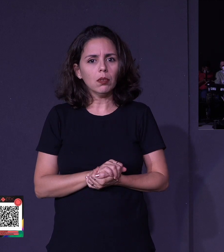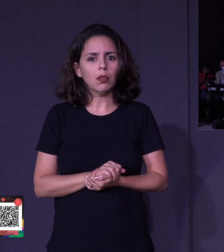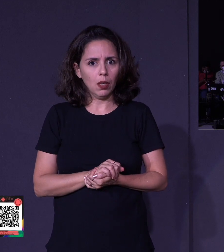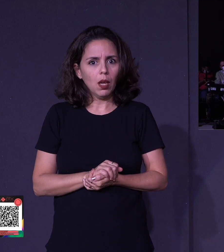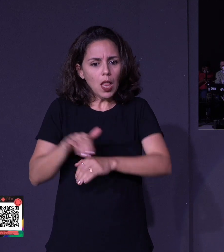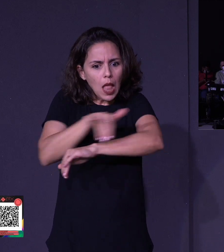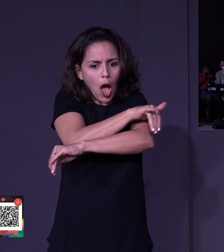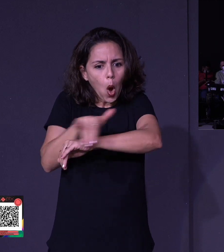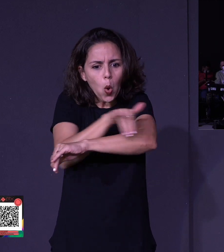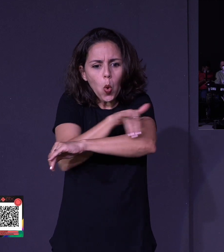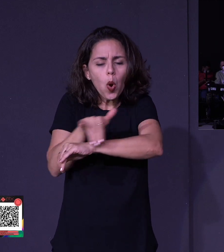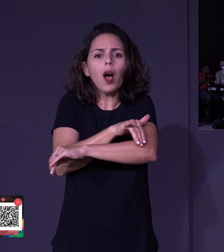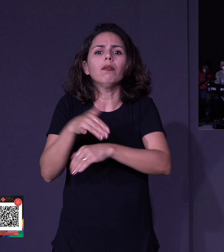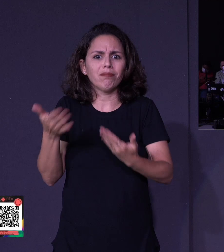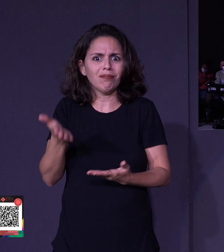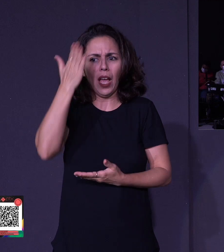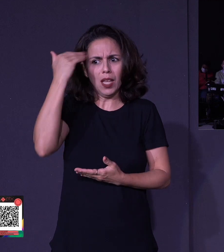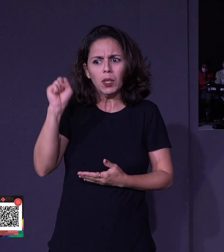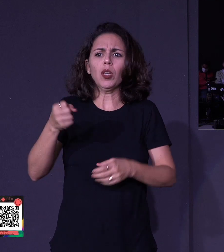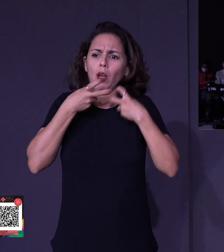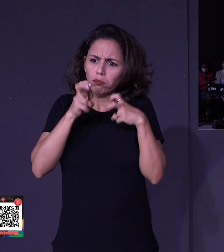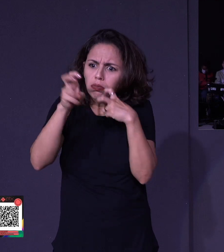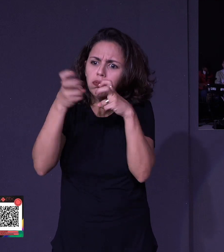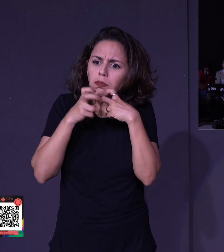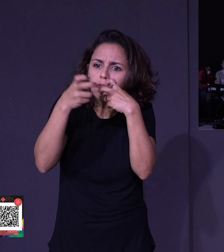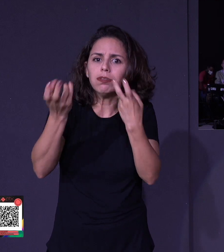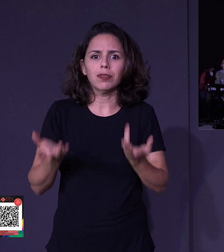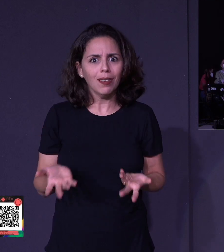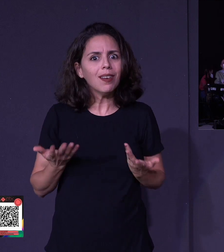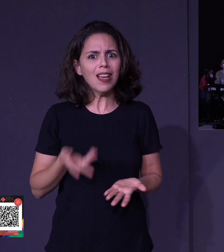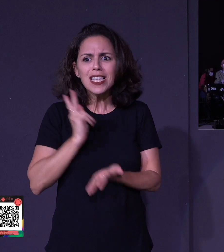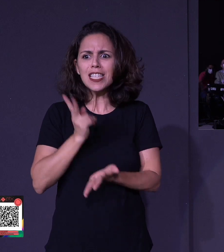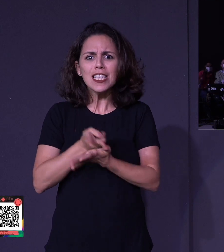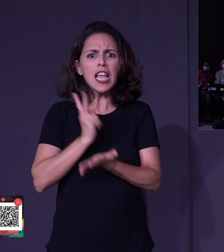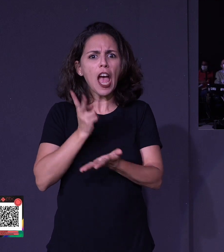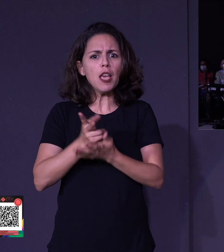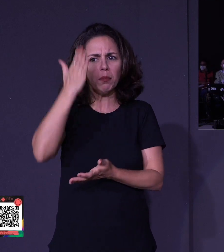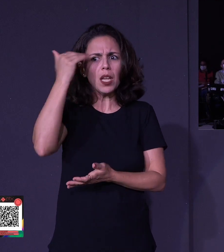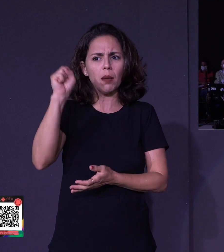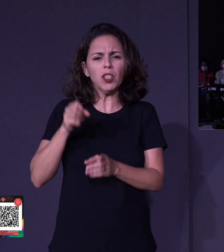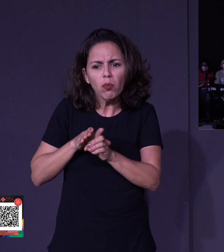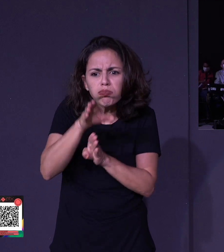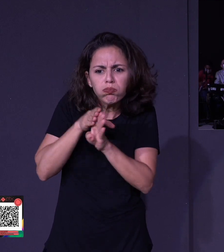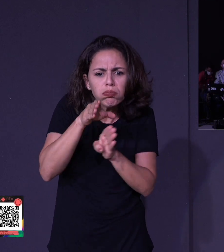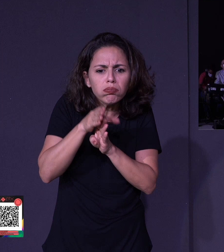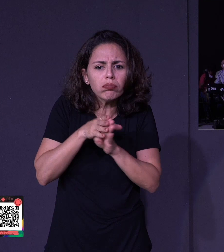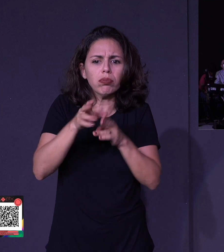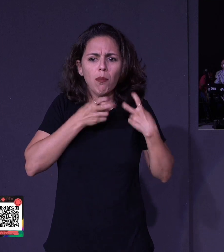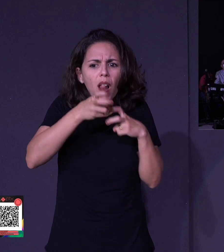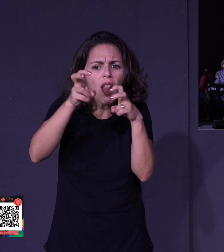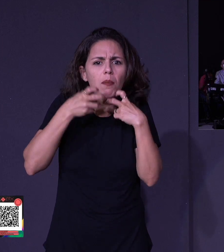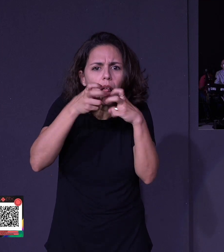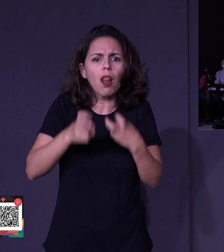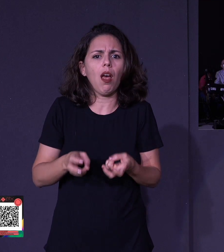creem em qualquer coisa, mas não examinam nada. São completamente crédulos.